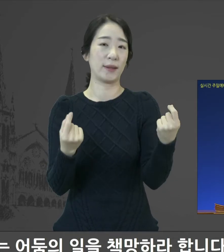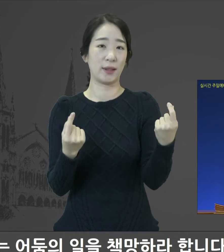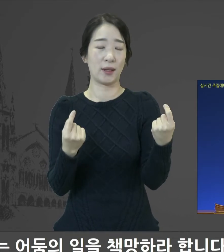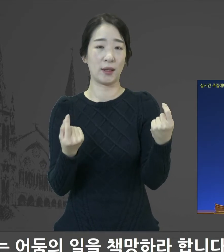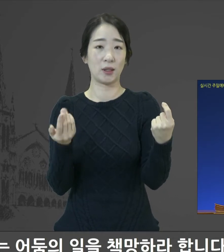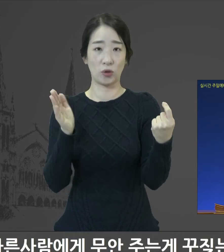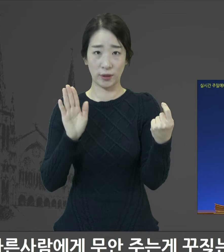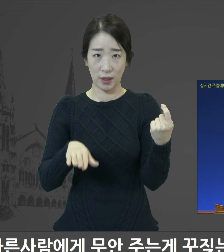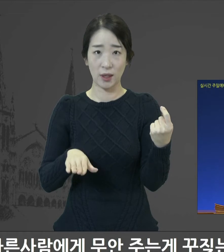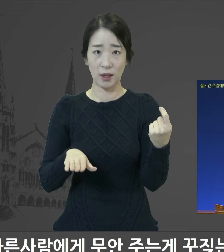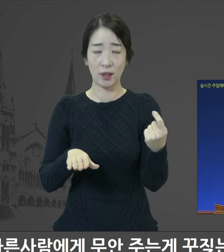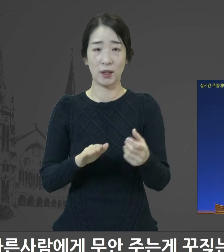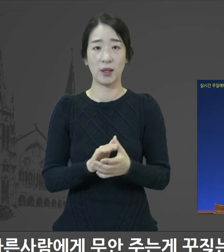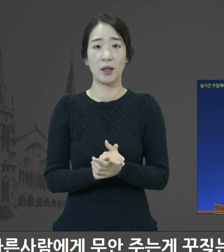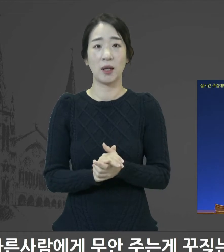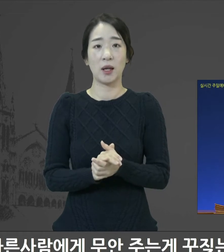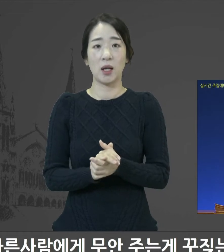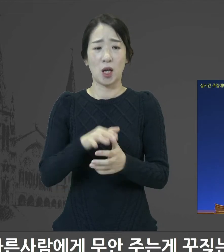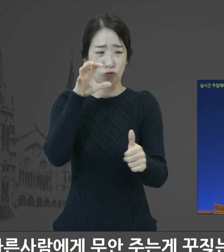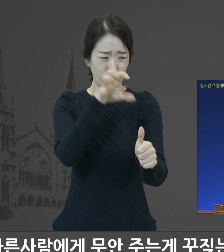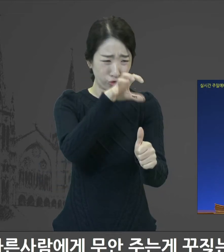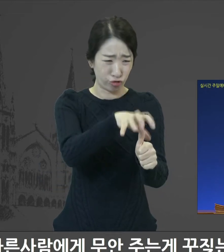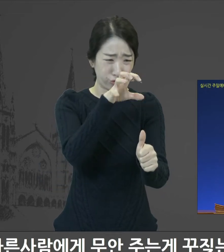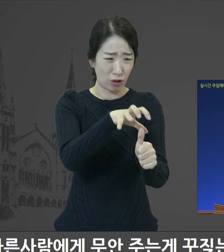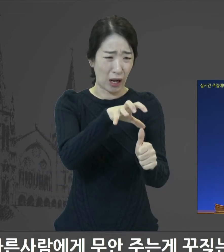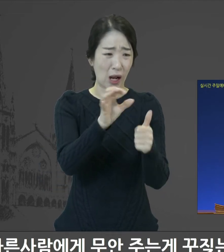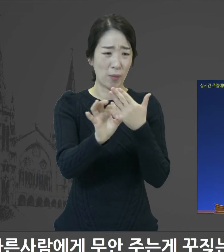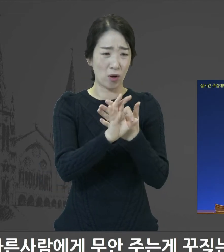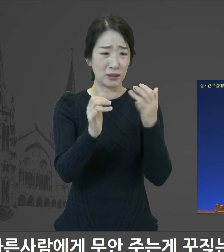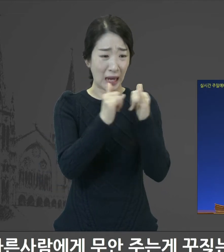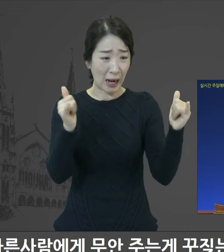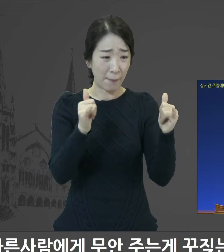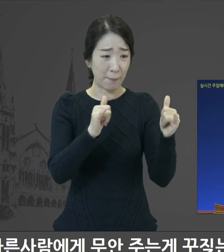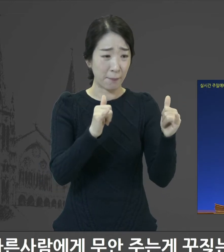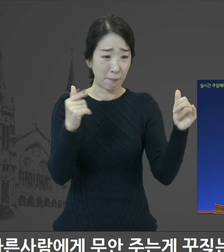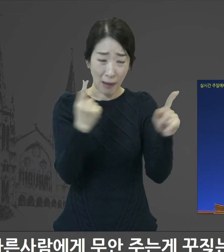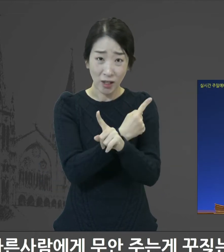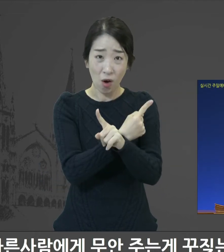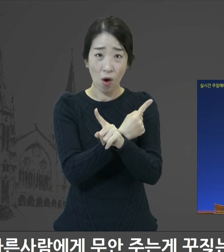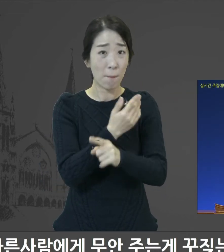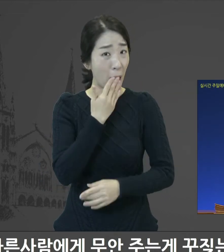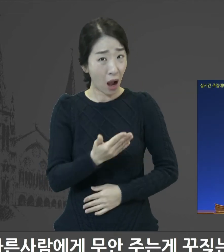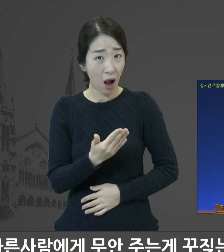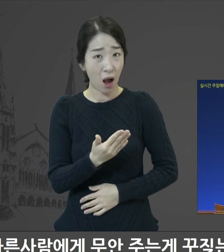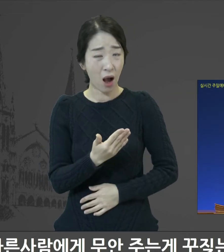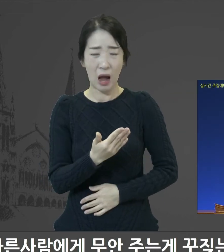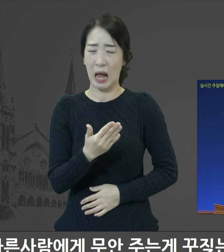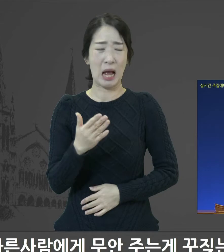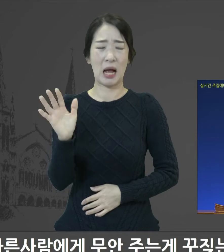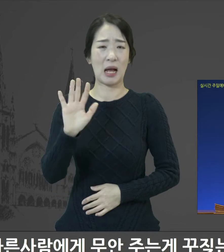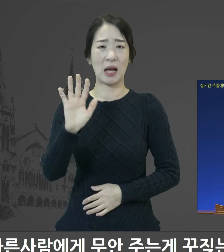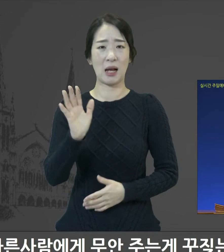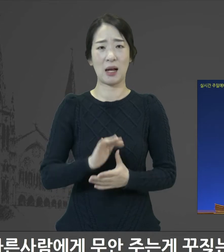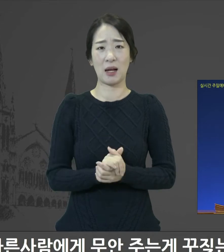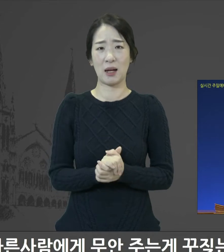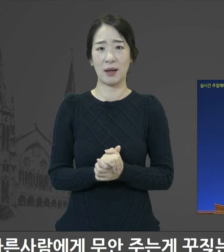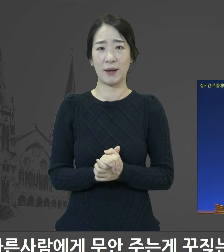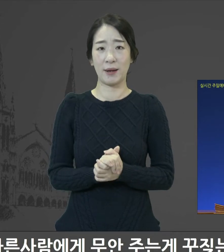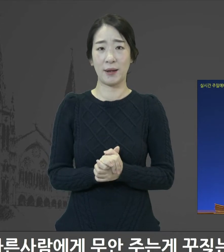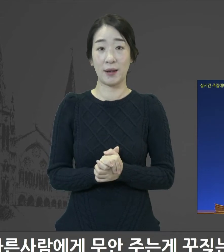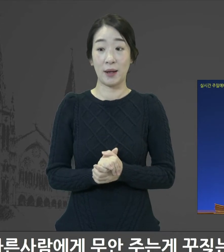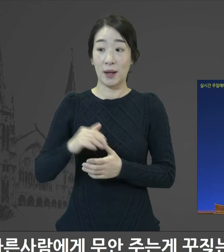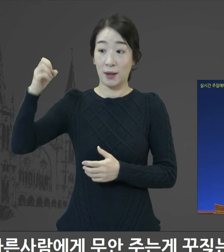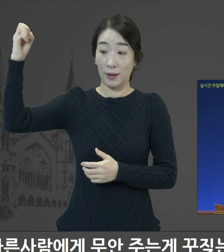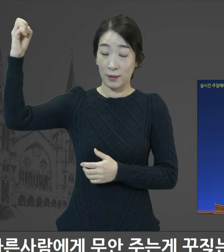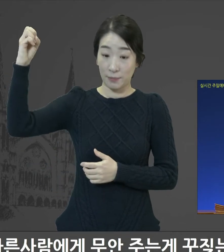가만 보니까 꾸짖어 갖고는 사람을 변화시키지 못하는 것 같습니다. 사람이 변하려면요, 빛의 책망을